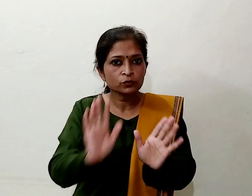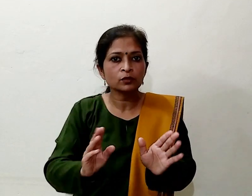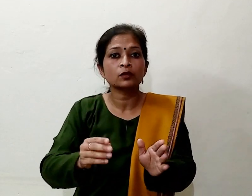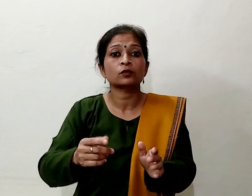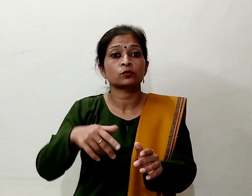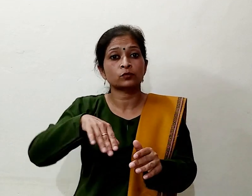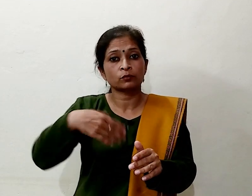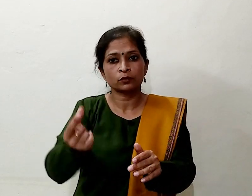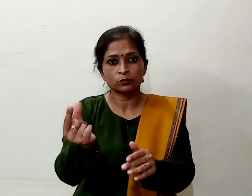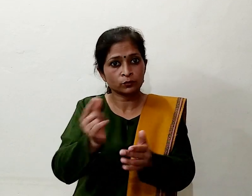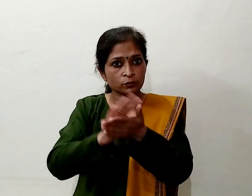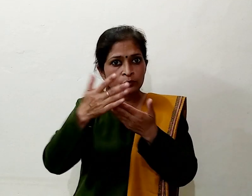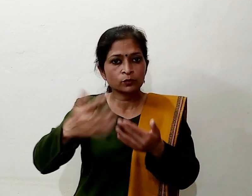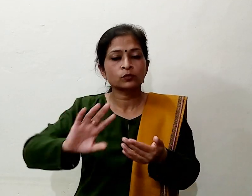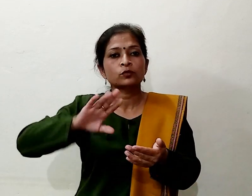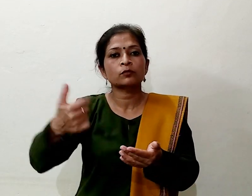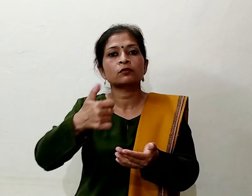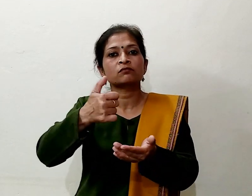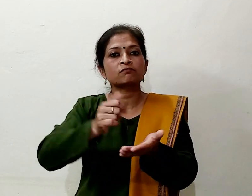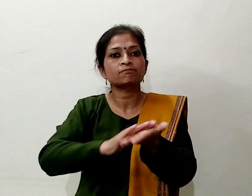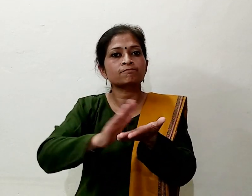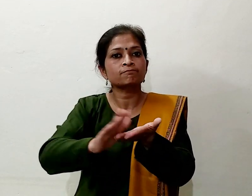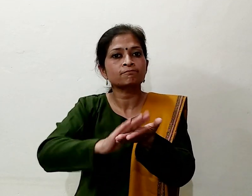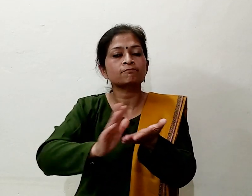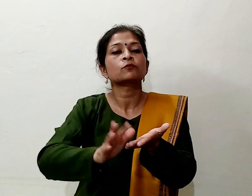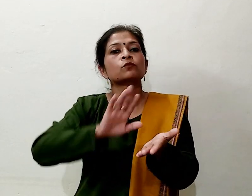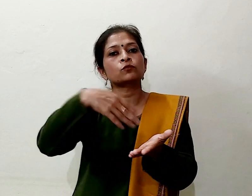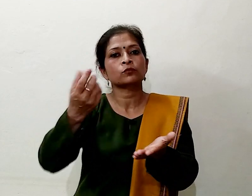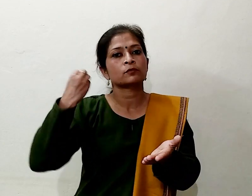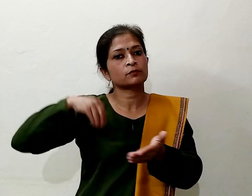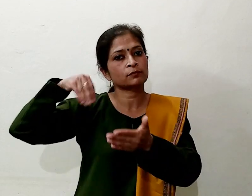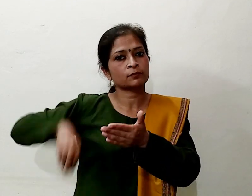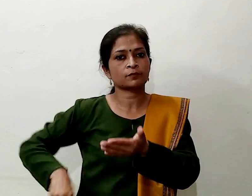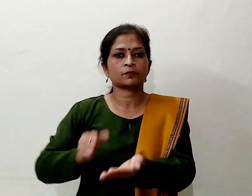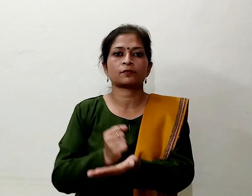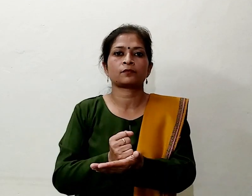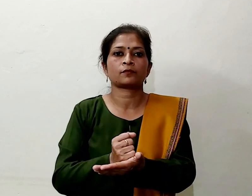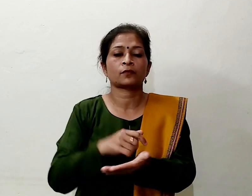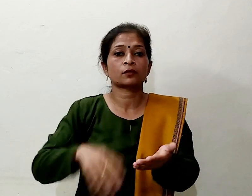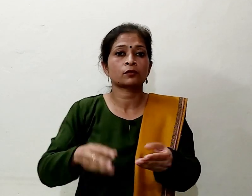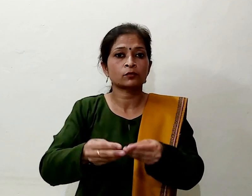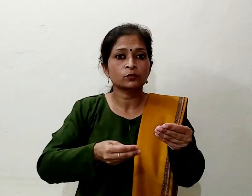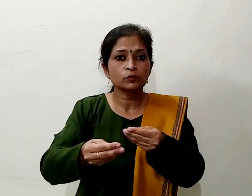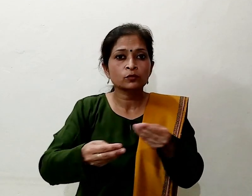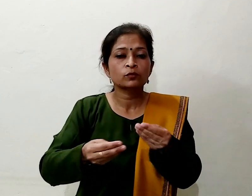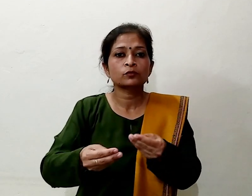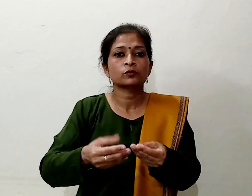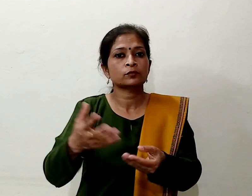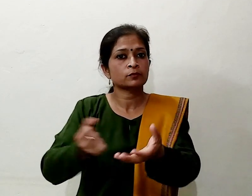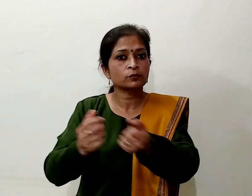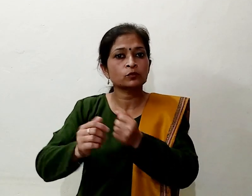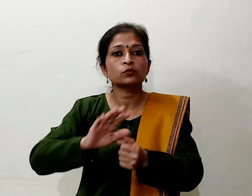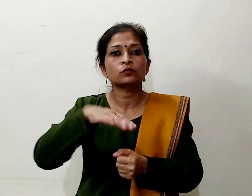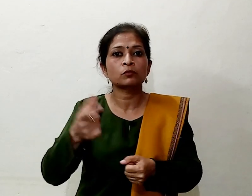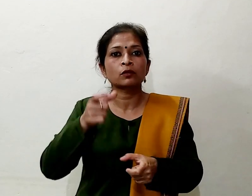ही अपने पर्स में रखें दुकान से समान खरीदने के बाद ग्रहक भीड भ़ड ना करें दो